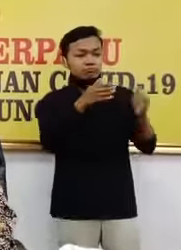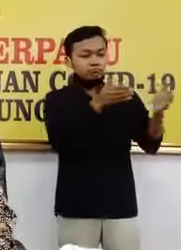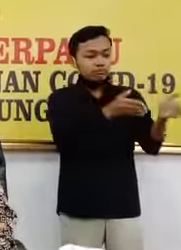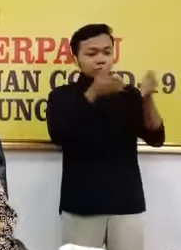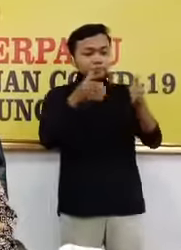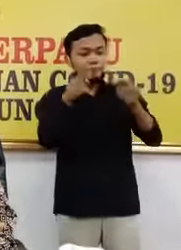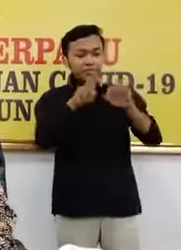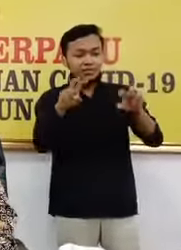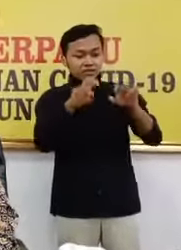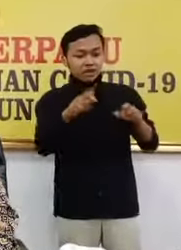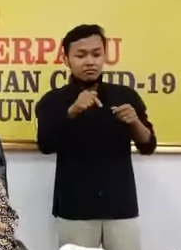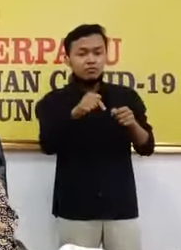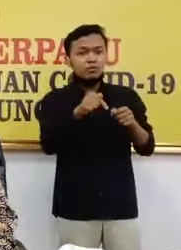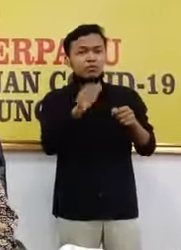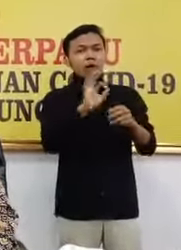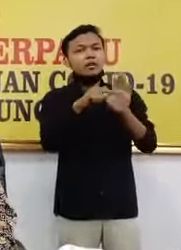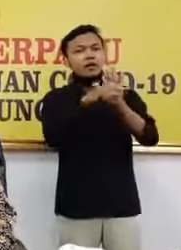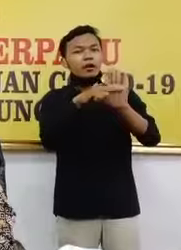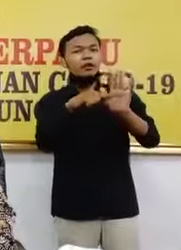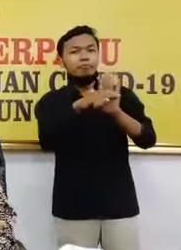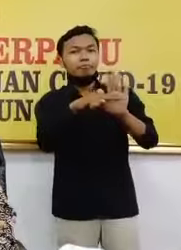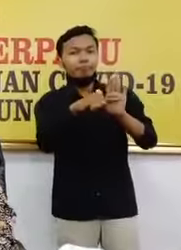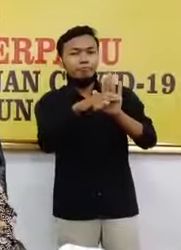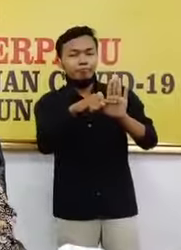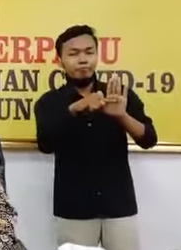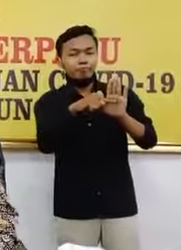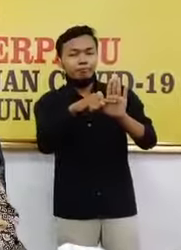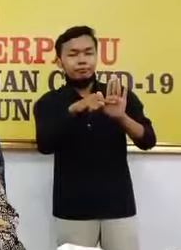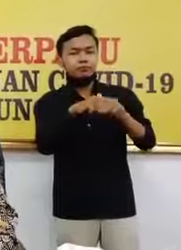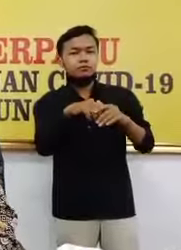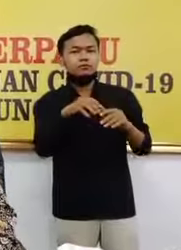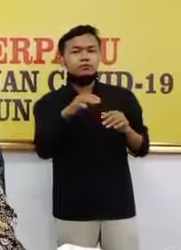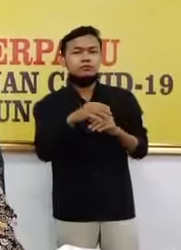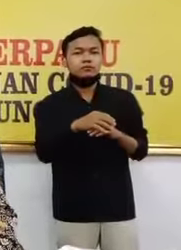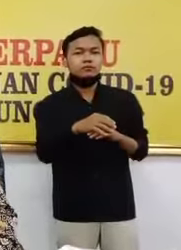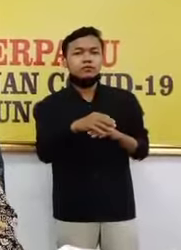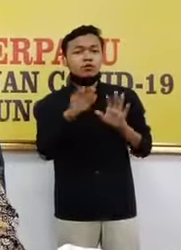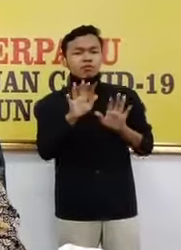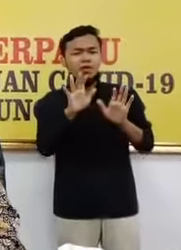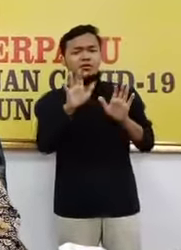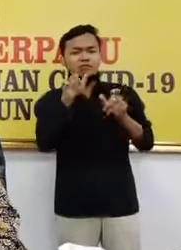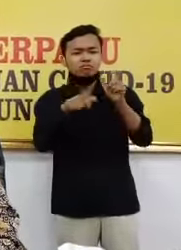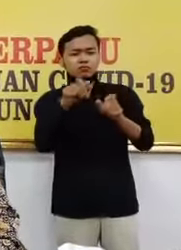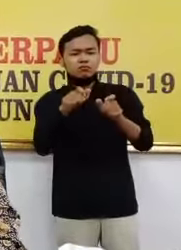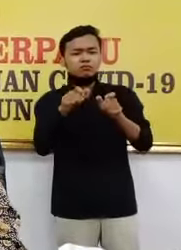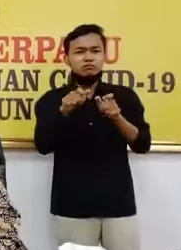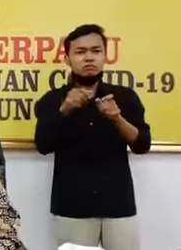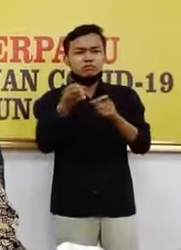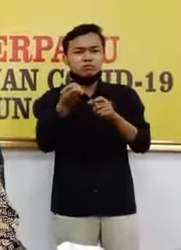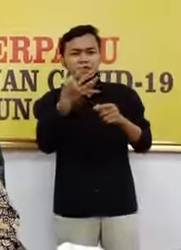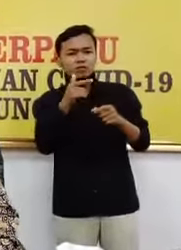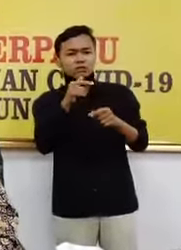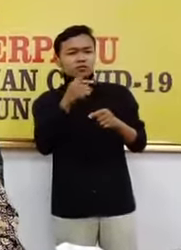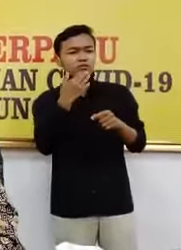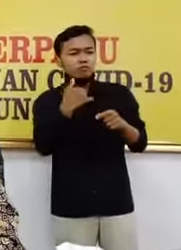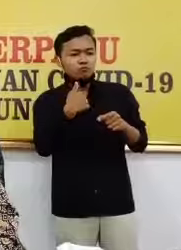negatif. Ya, perlu saya sampaikan sekali lagi, karena banyak sekali di hotline yang masuk, apakah benar yang punya Lakota